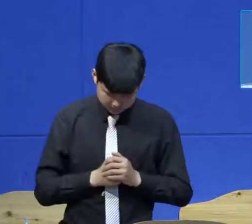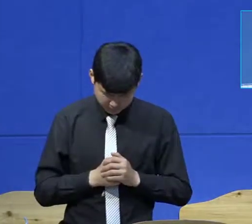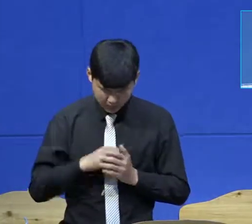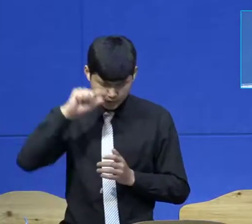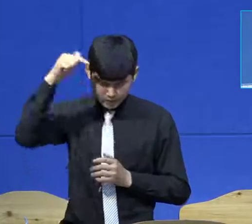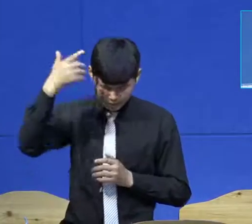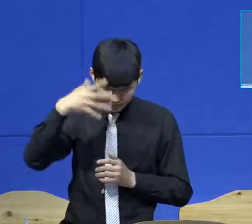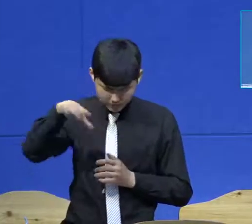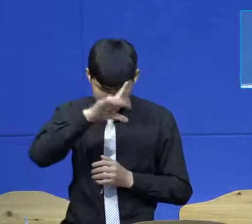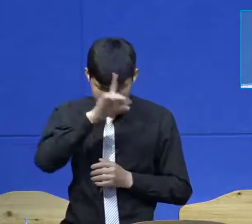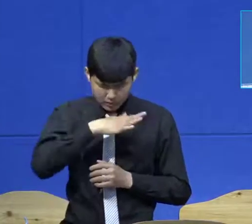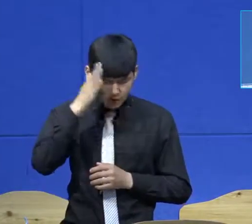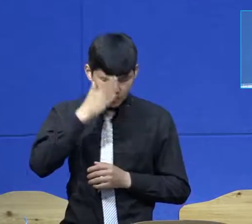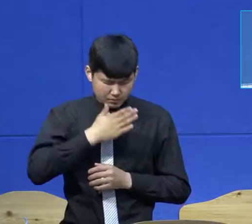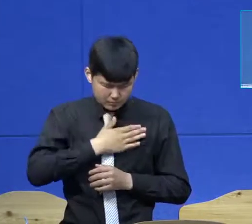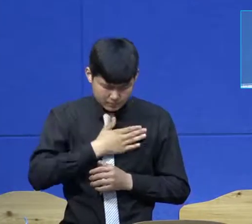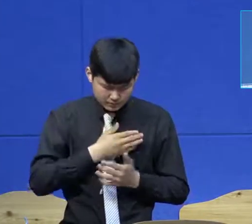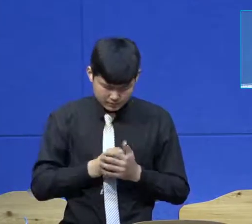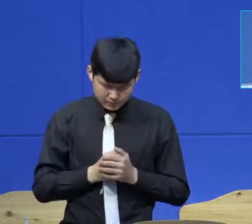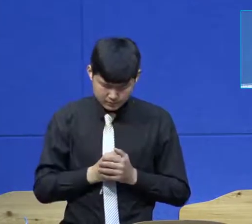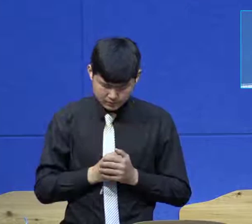Энэ рүү бидний бурхан аав минь